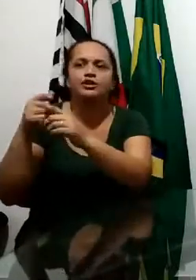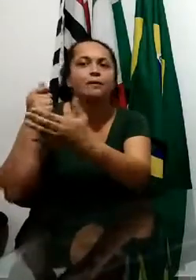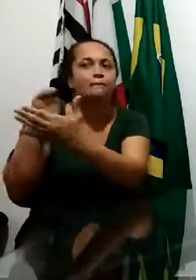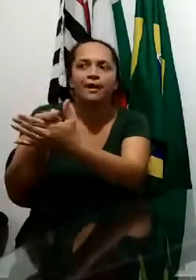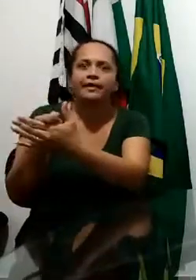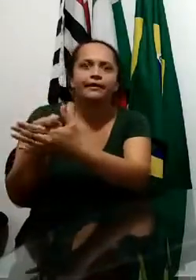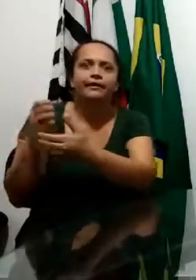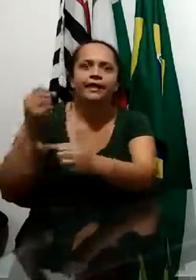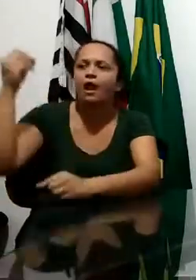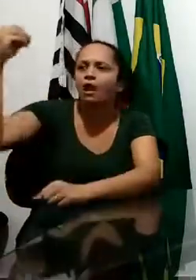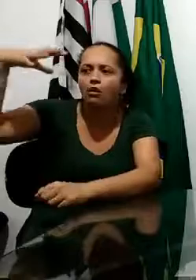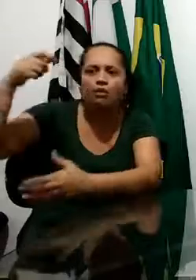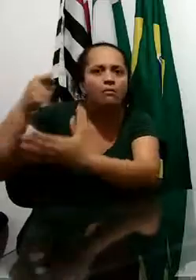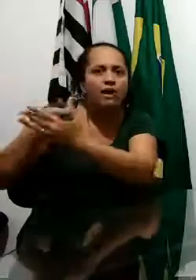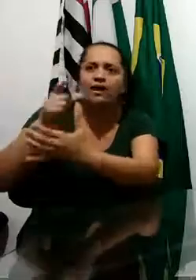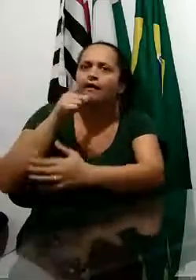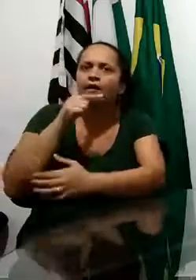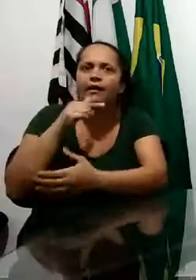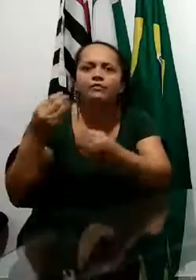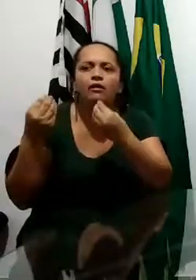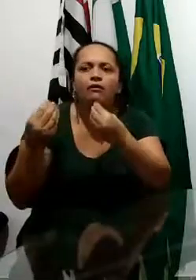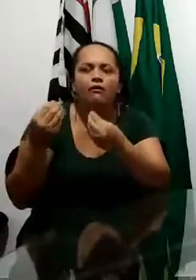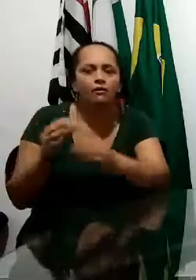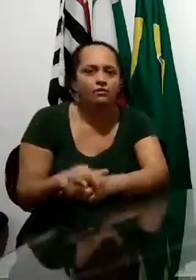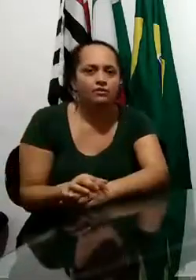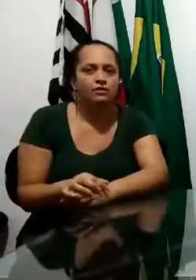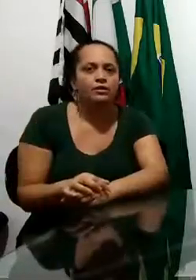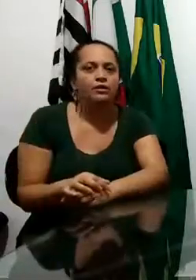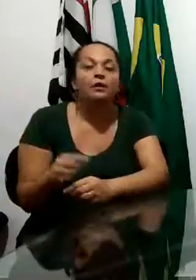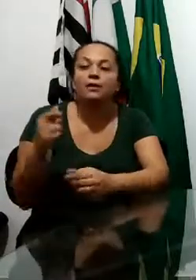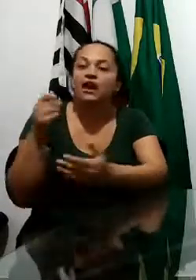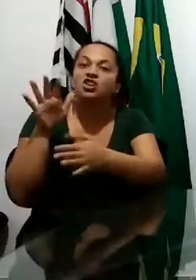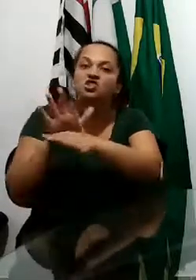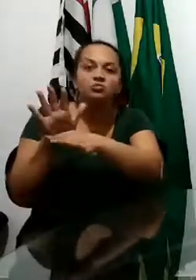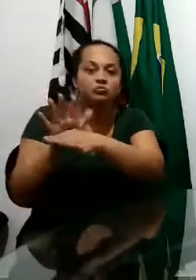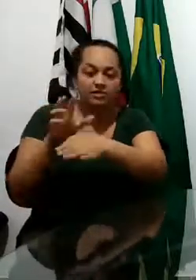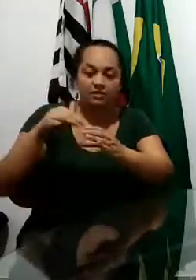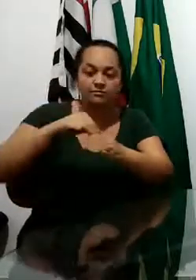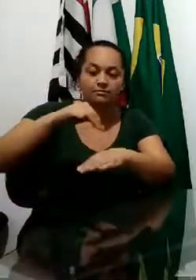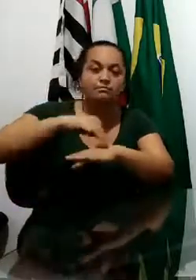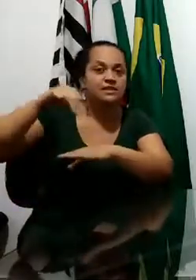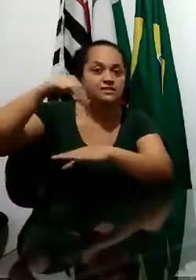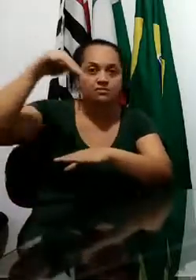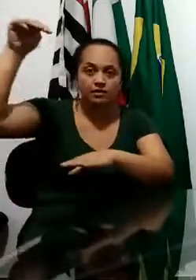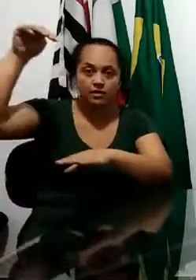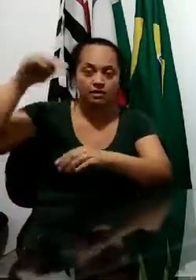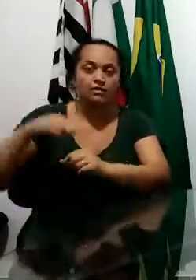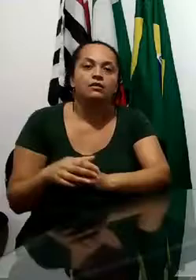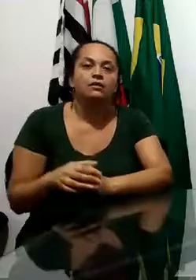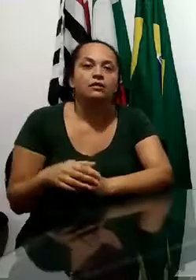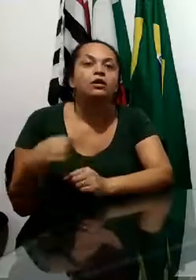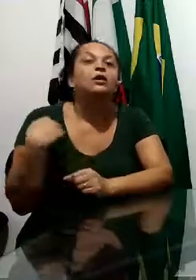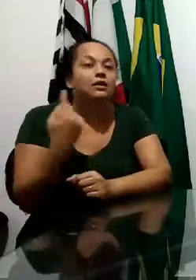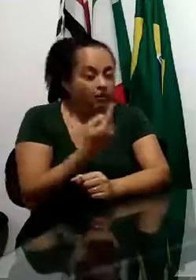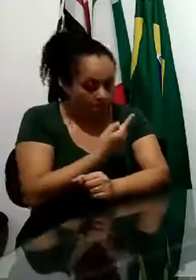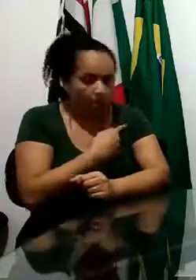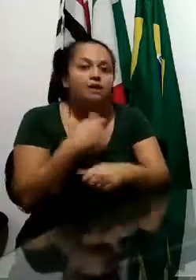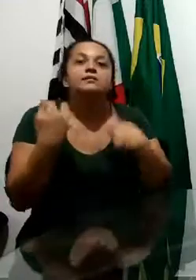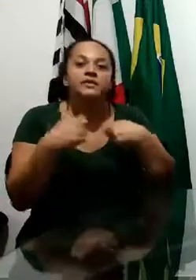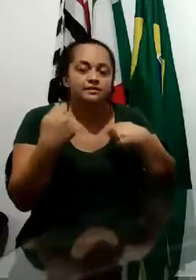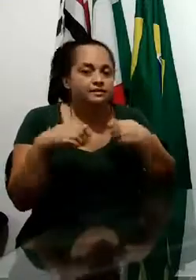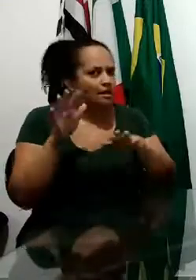possa cumprir o seu papel. É lógico que nós, como igreja, corpo de Cristo, Nós não dependemos de dinheiro, nós podemos dar um